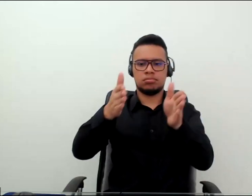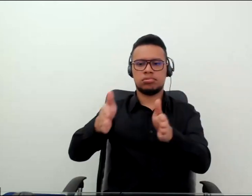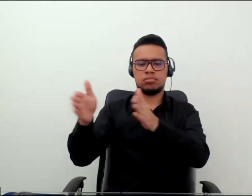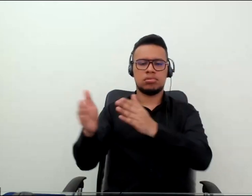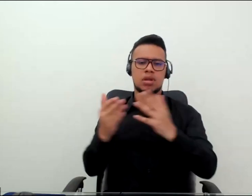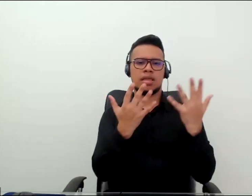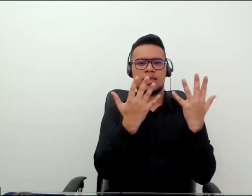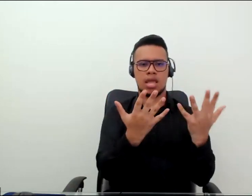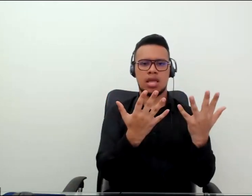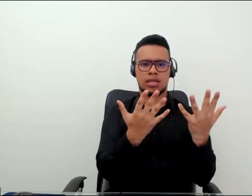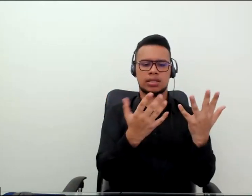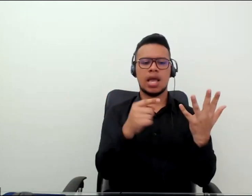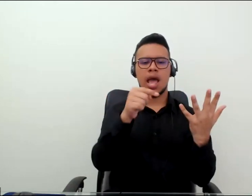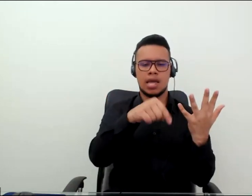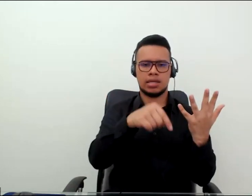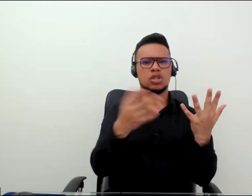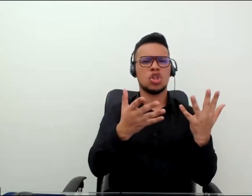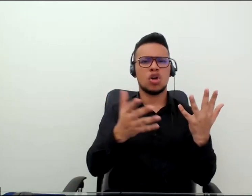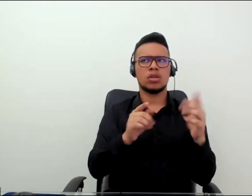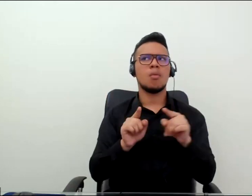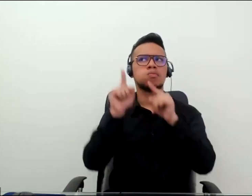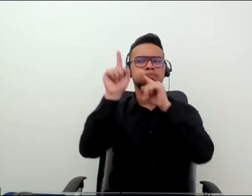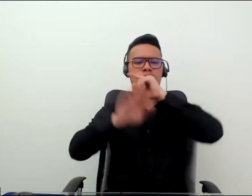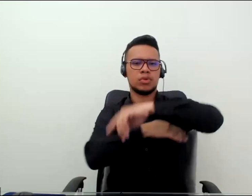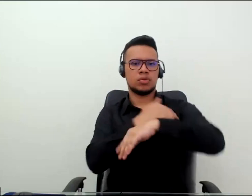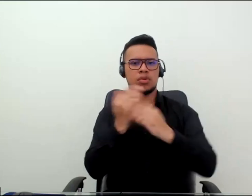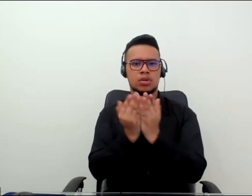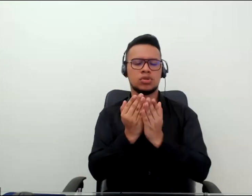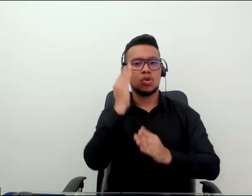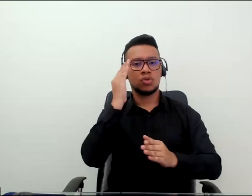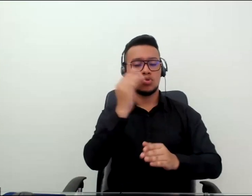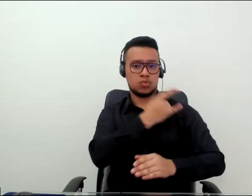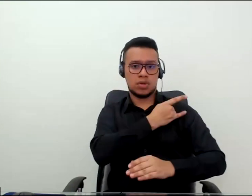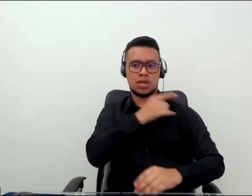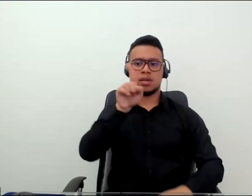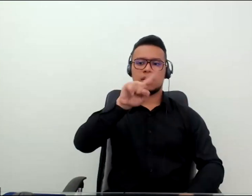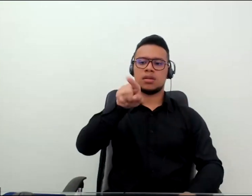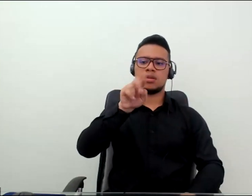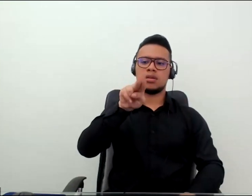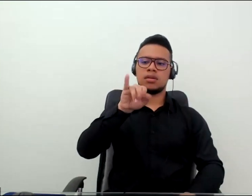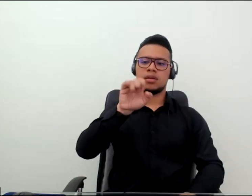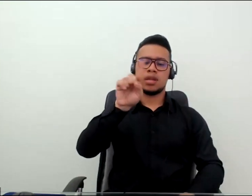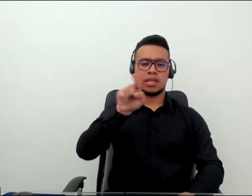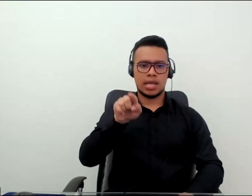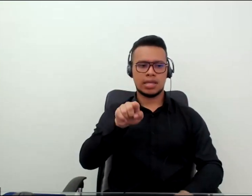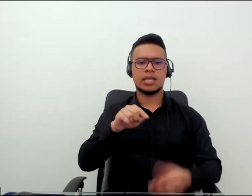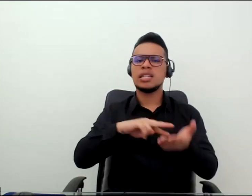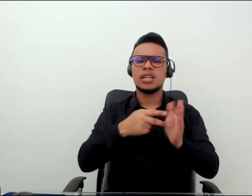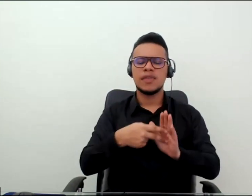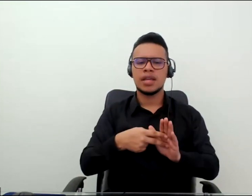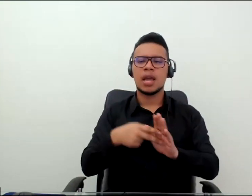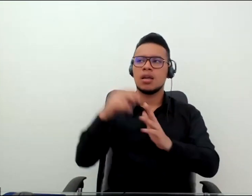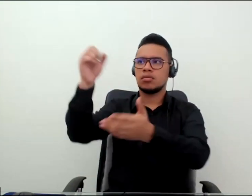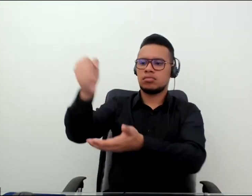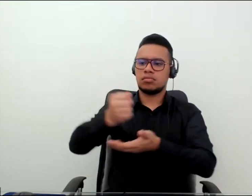de la educación superior es nies por tanto serán directamente 10 recursos que nos cubrirá directamente